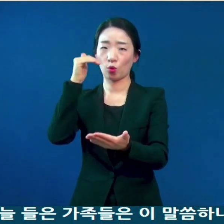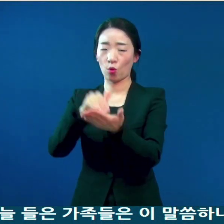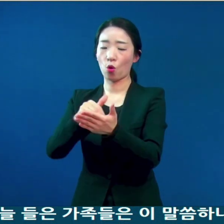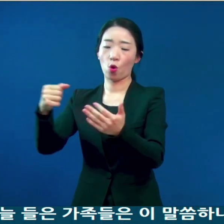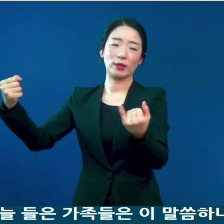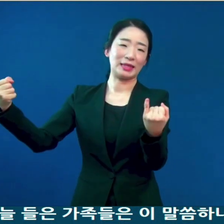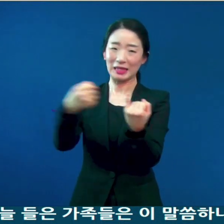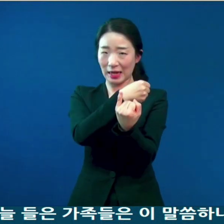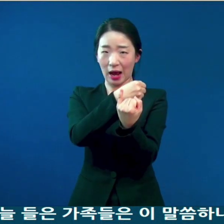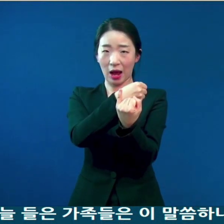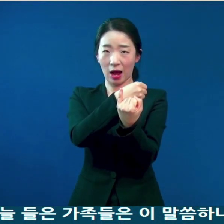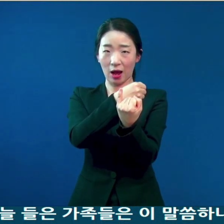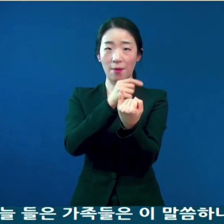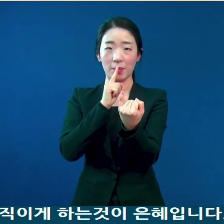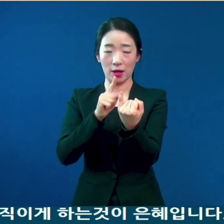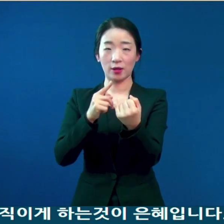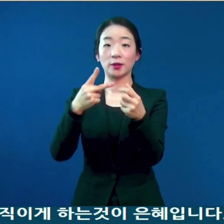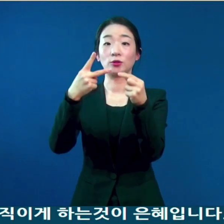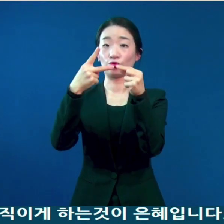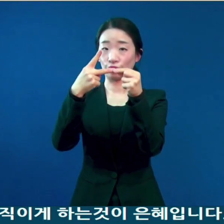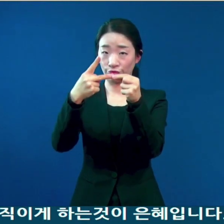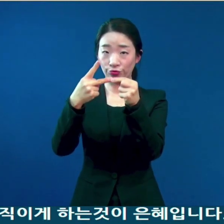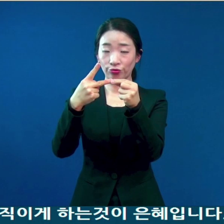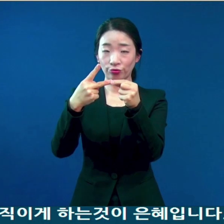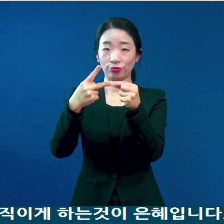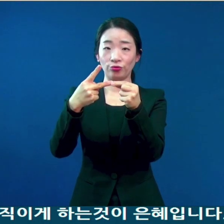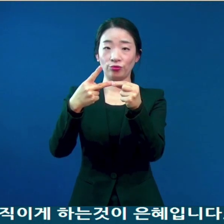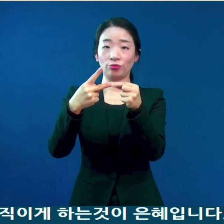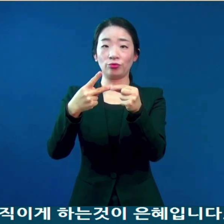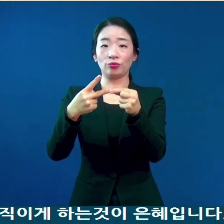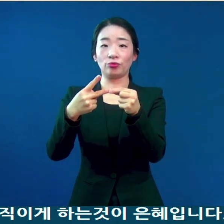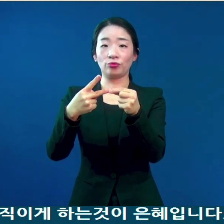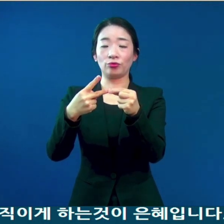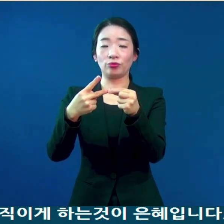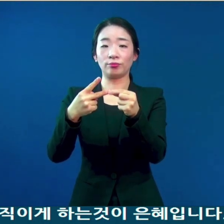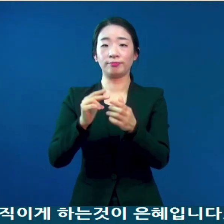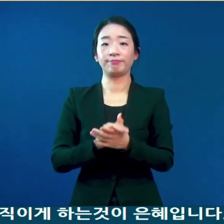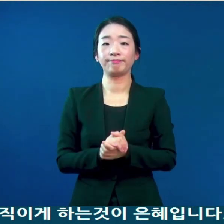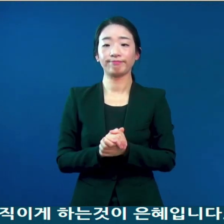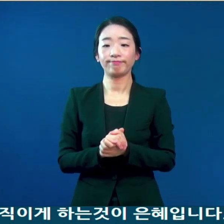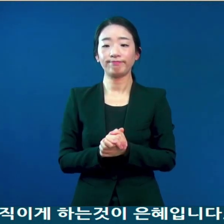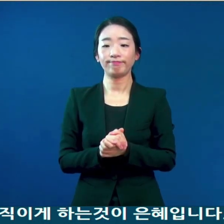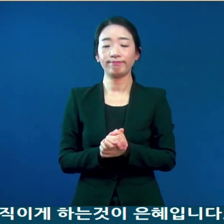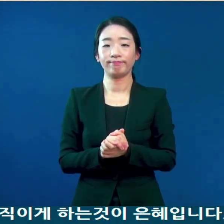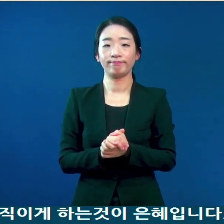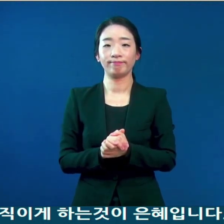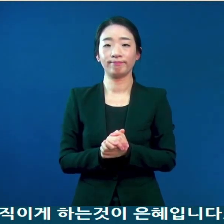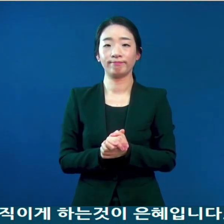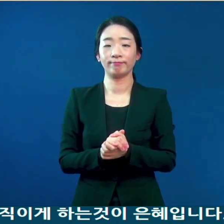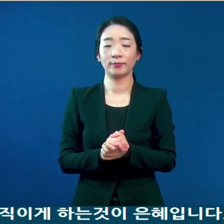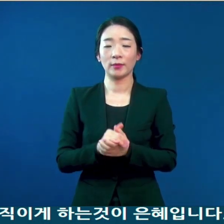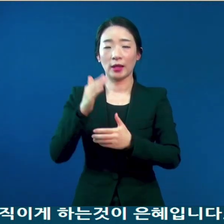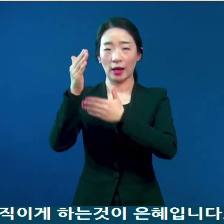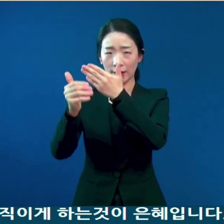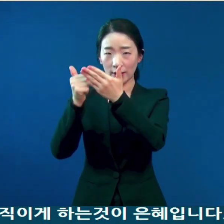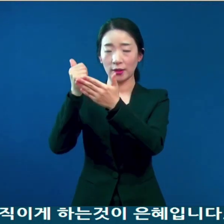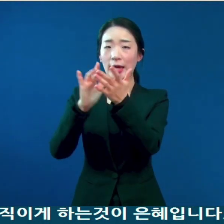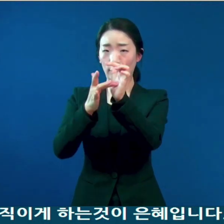말씀이었습니다. 두 번째 말씀을 살펴보려고 합니다. 이 말씀에 커다란 권위가